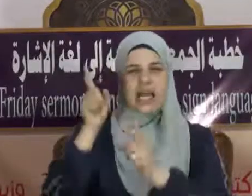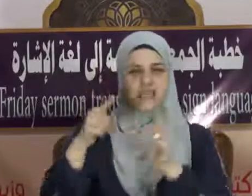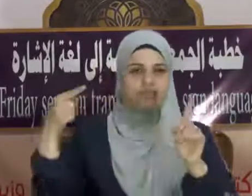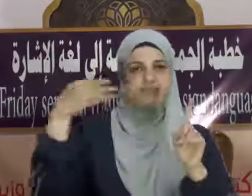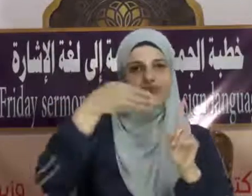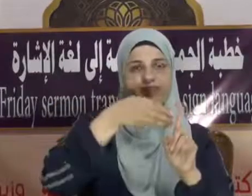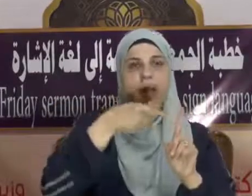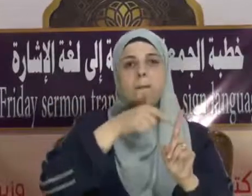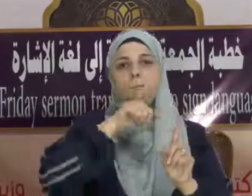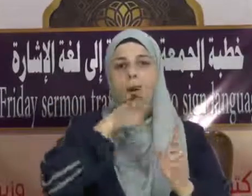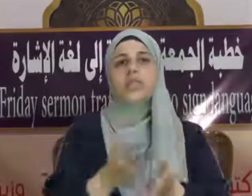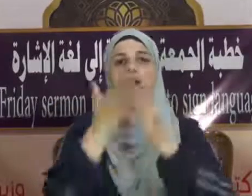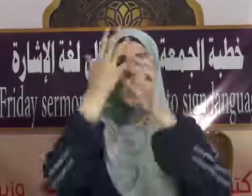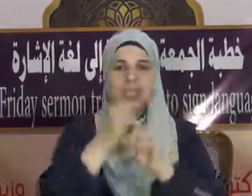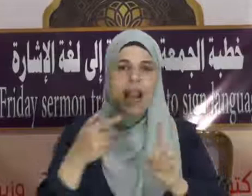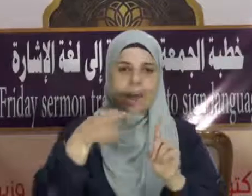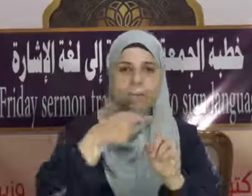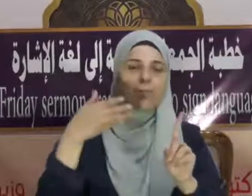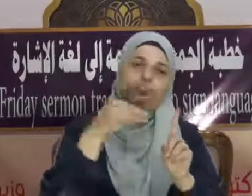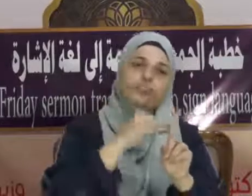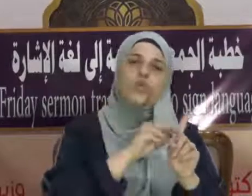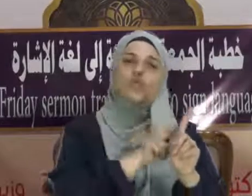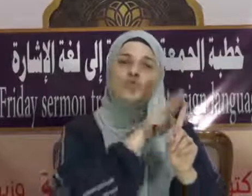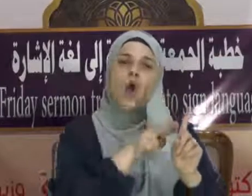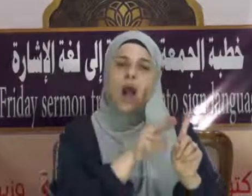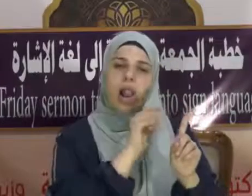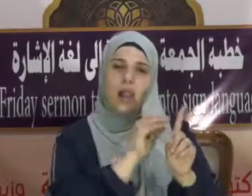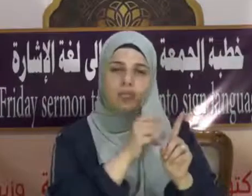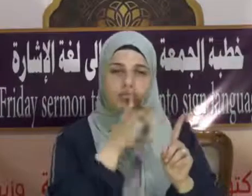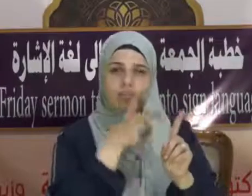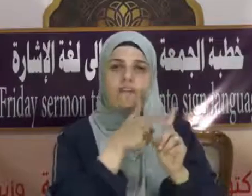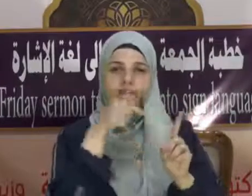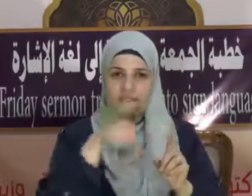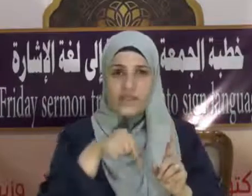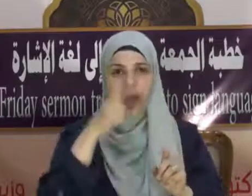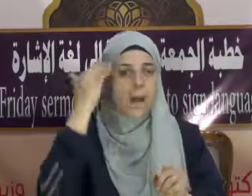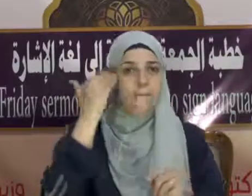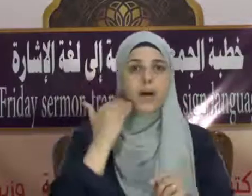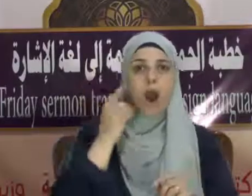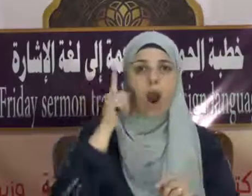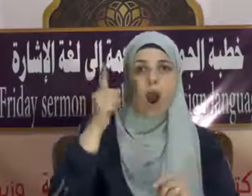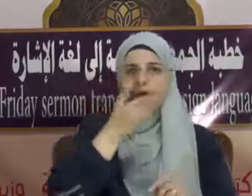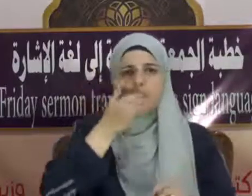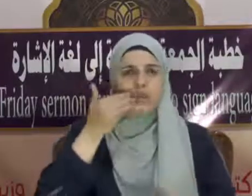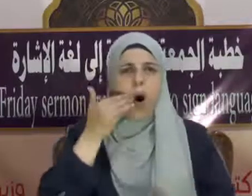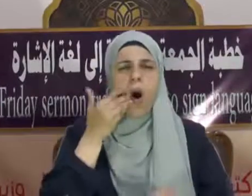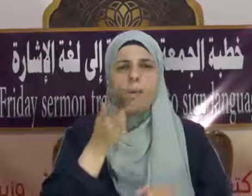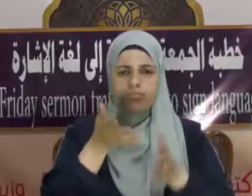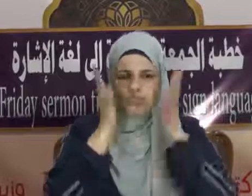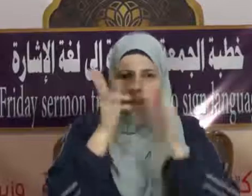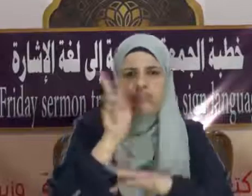إلى سيدنا رسول الله صلى الله عليه وسلم وذكروا له امرأة صوامة